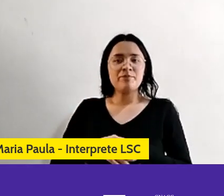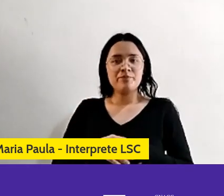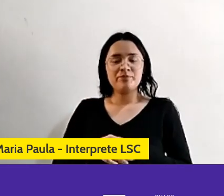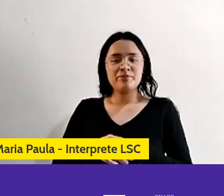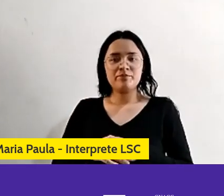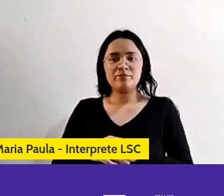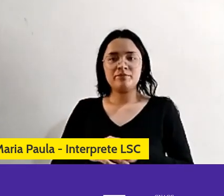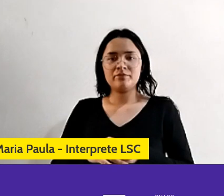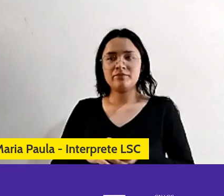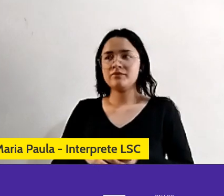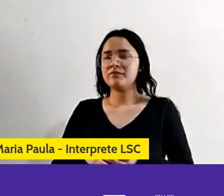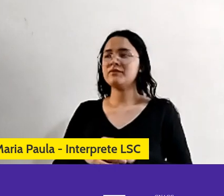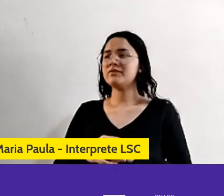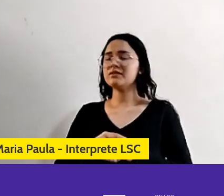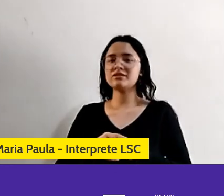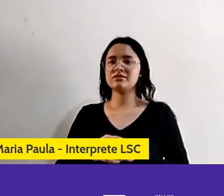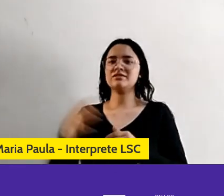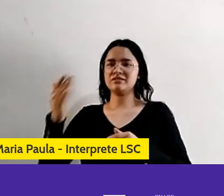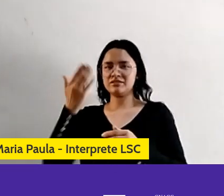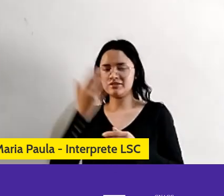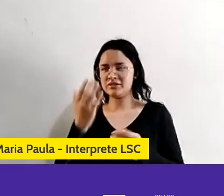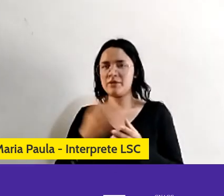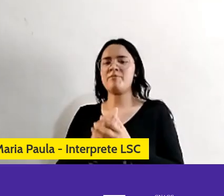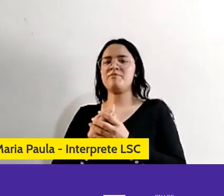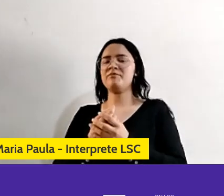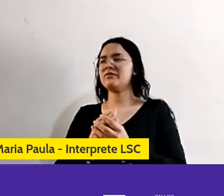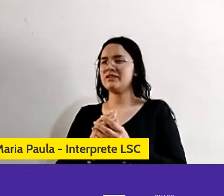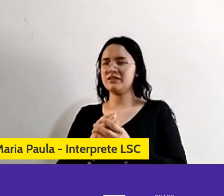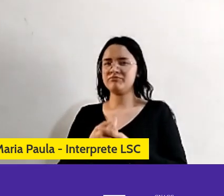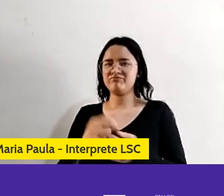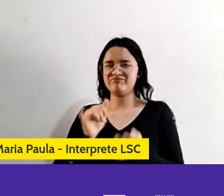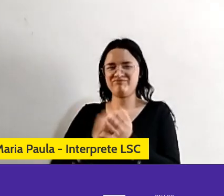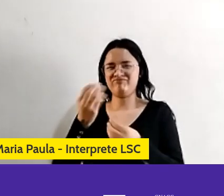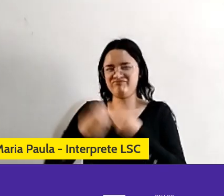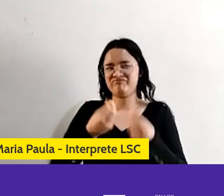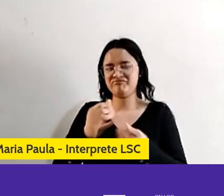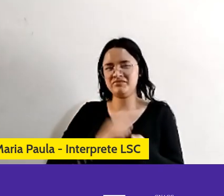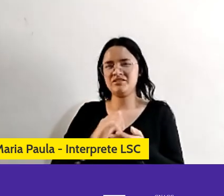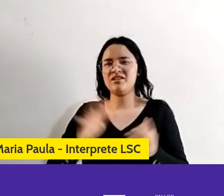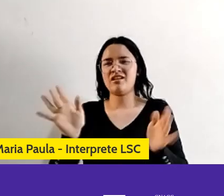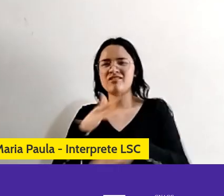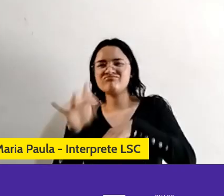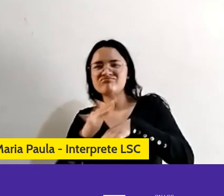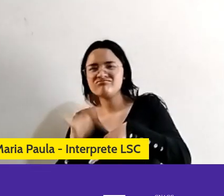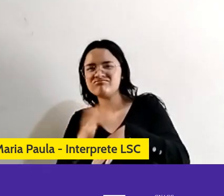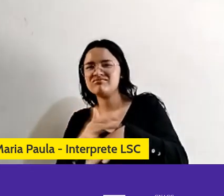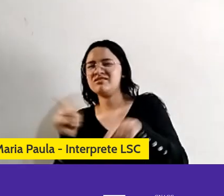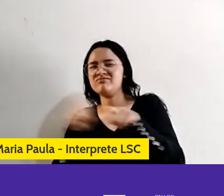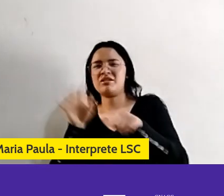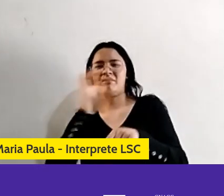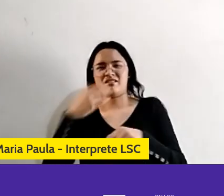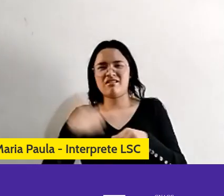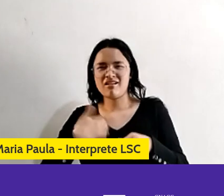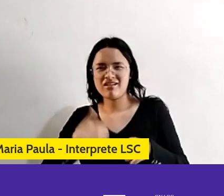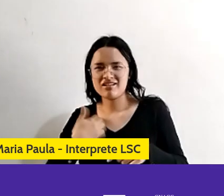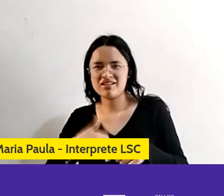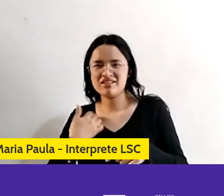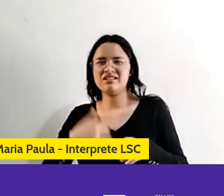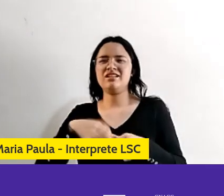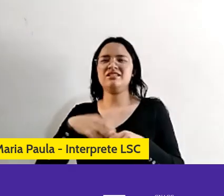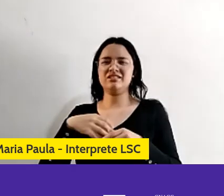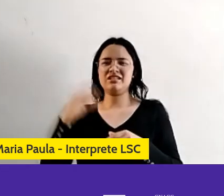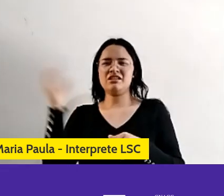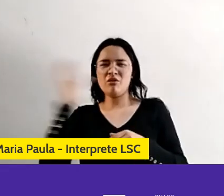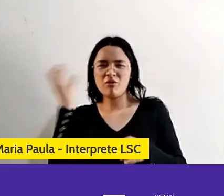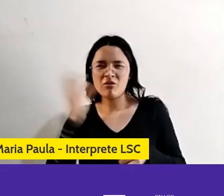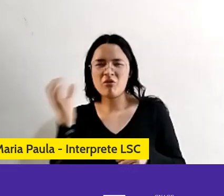hicieron que esa frontera un poco se corte y que hoy podamos ver en Argentina historias colombianas, historias chilenas,